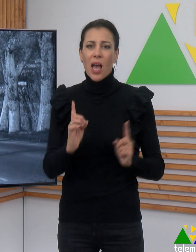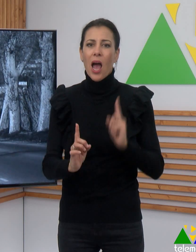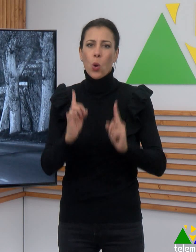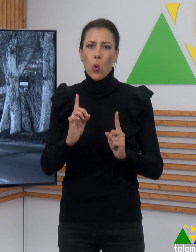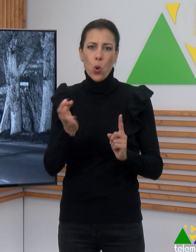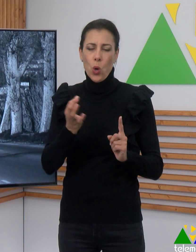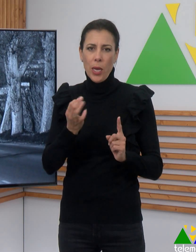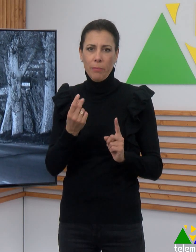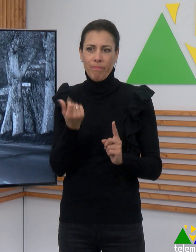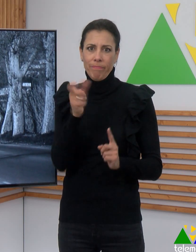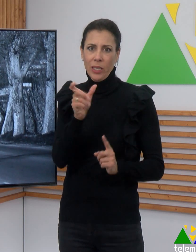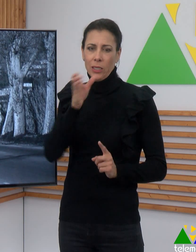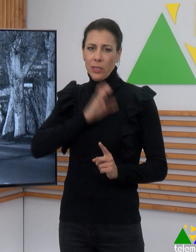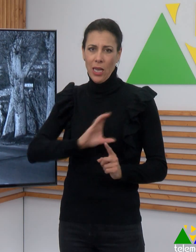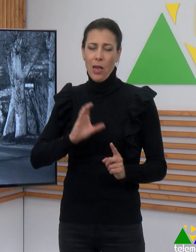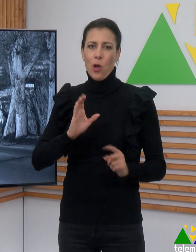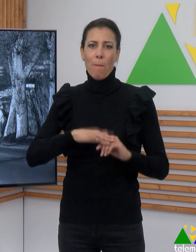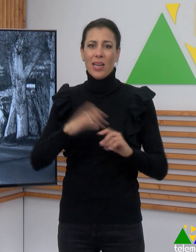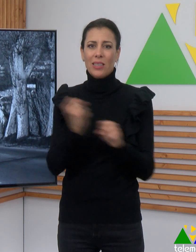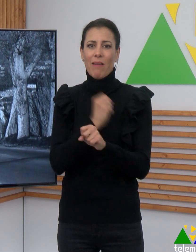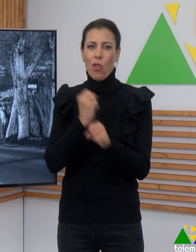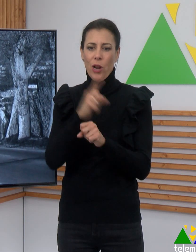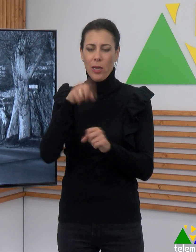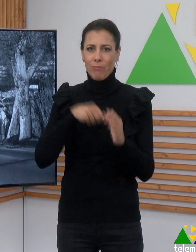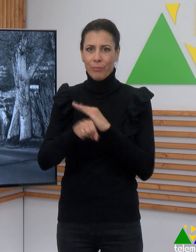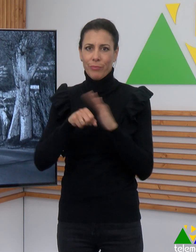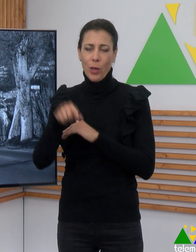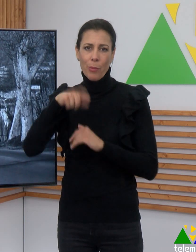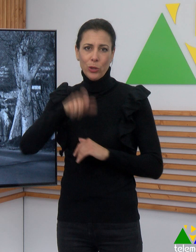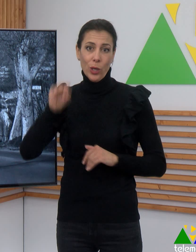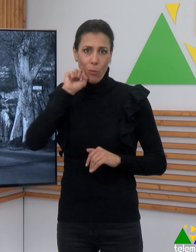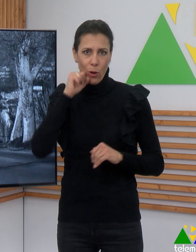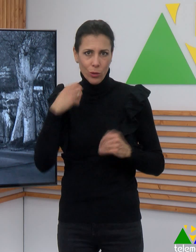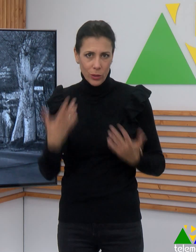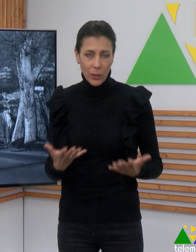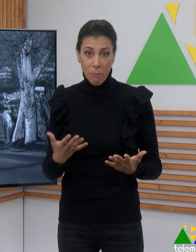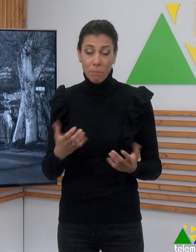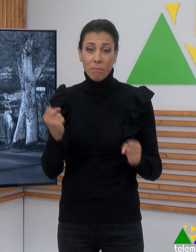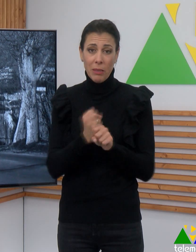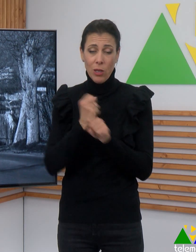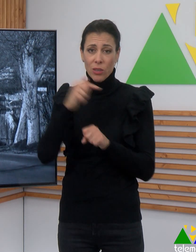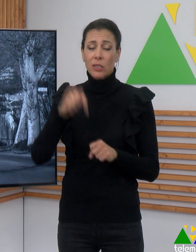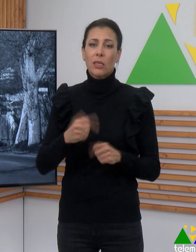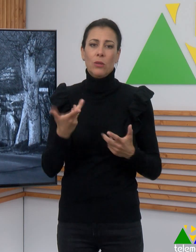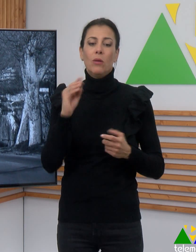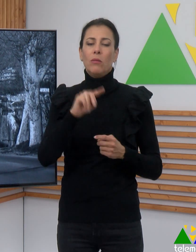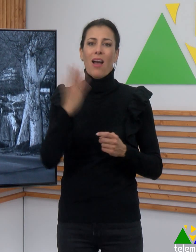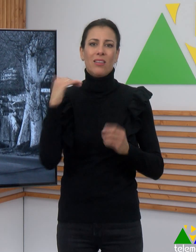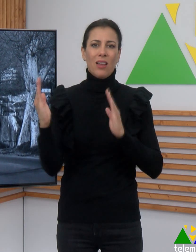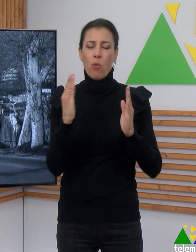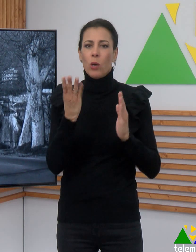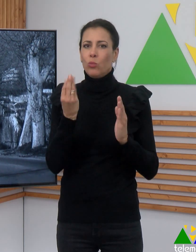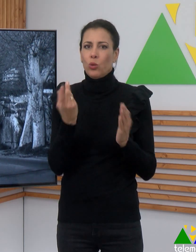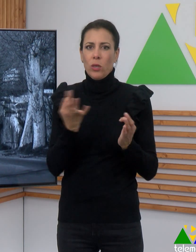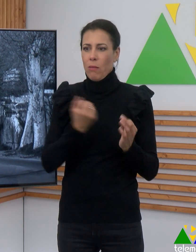salarios a trabajadores de Motril. A trabajadores de Motril, que en esa época pues, estaban pasando